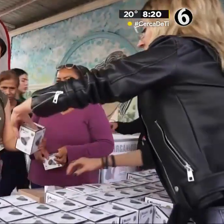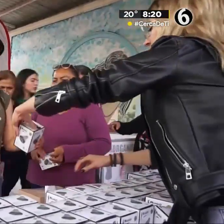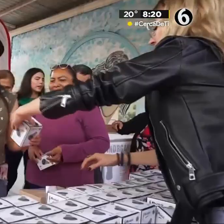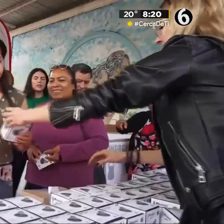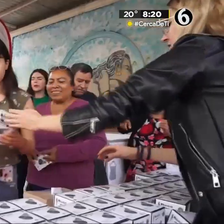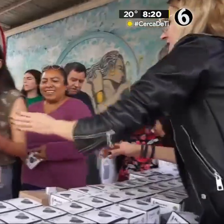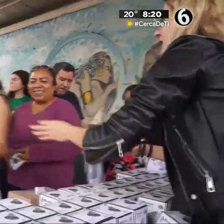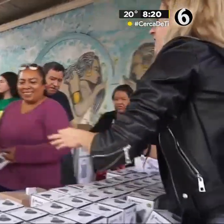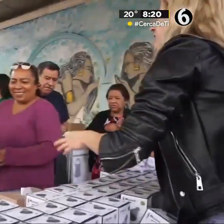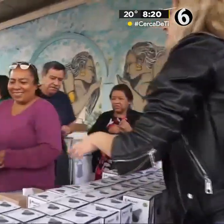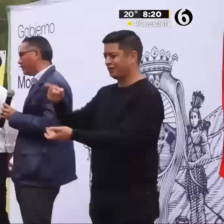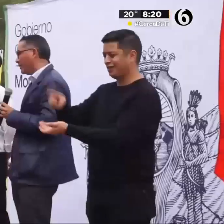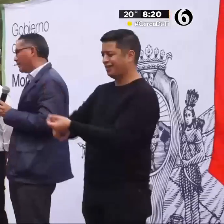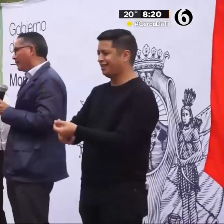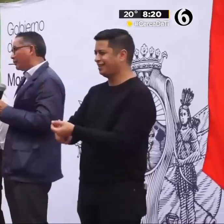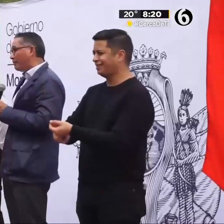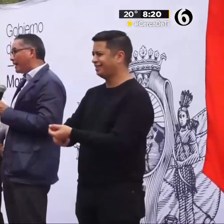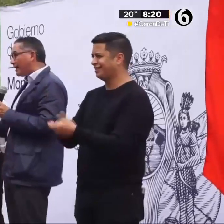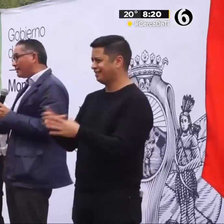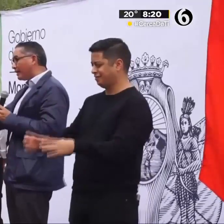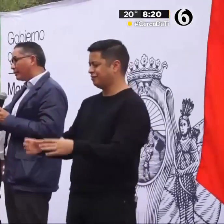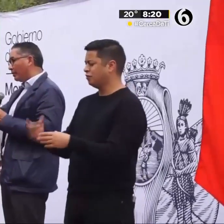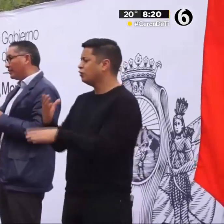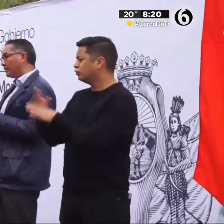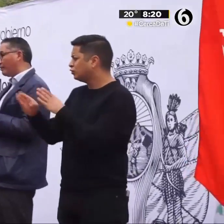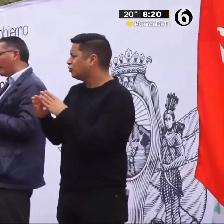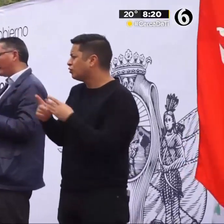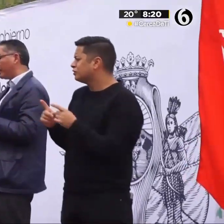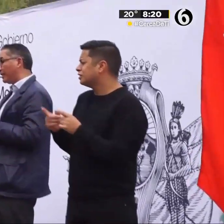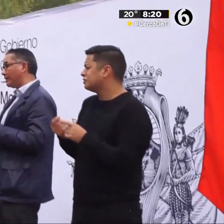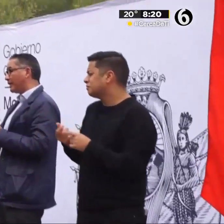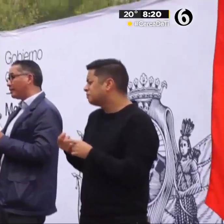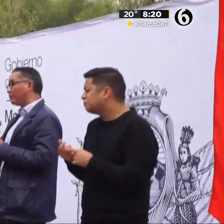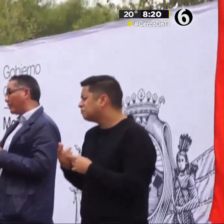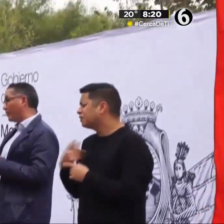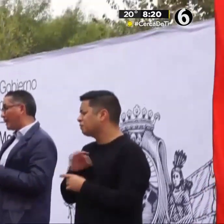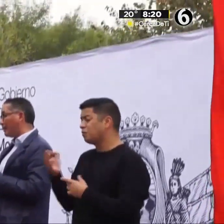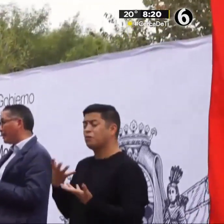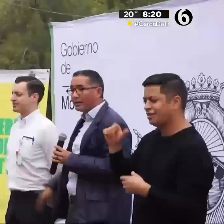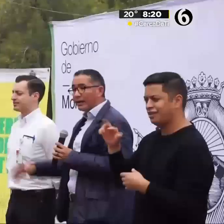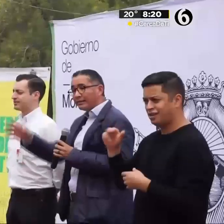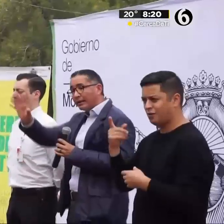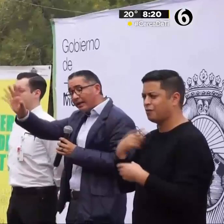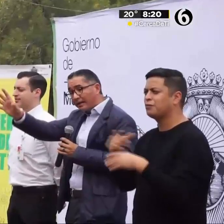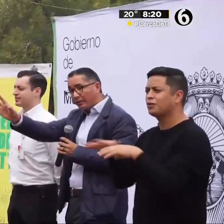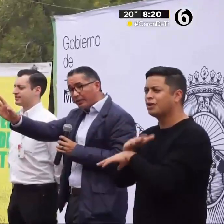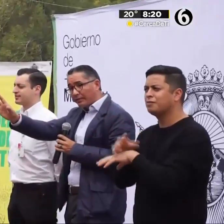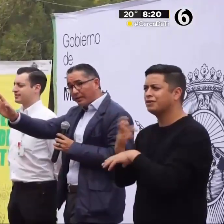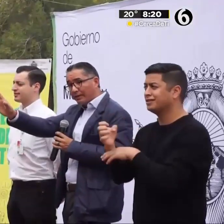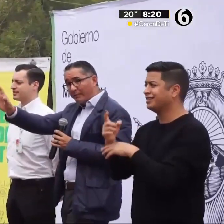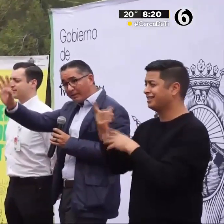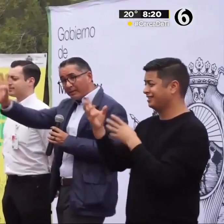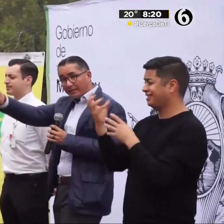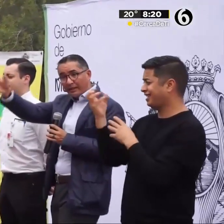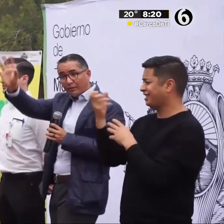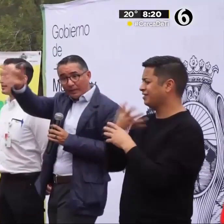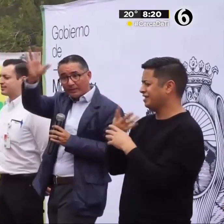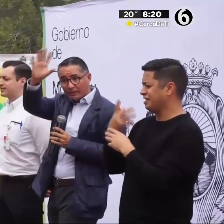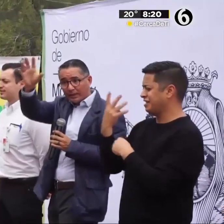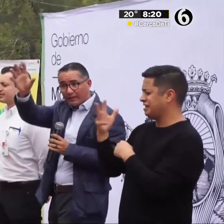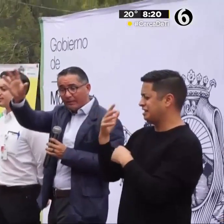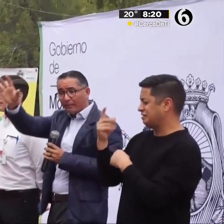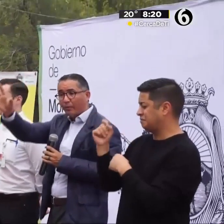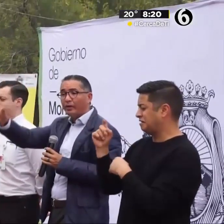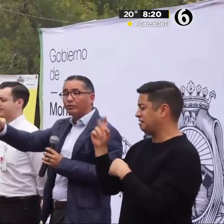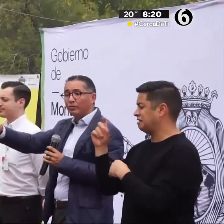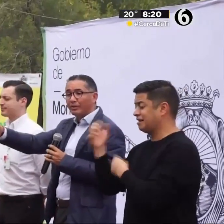para captar el agua en lo que se calienta, ¿no? Son pequeñas acciones que podemos hacer en las casas para ahorrar agua. Esas regaderas que ustedes tienen de más de 10 años,